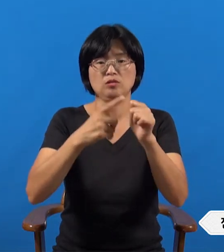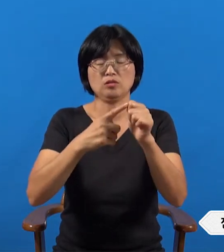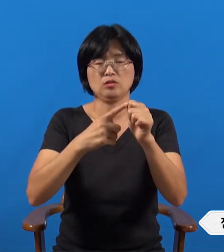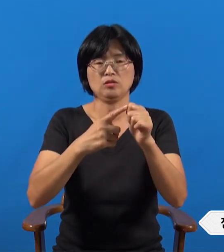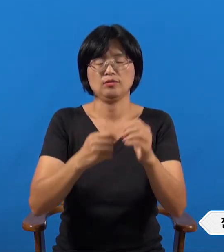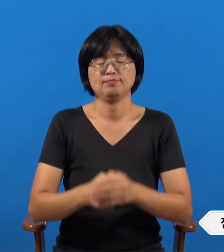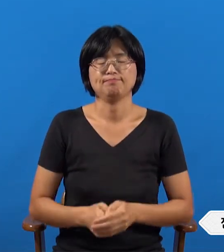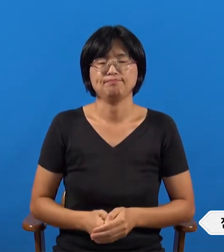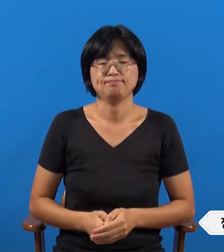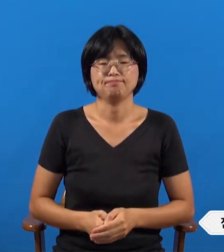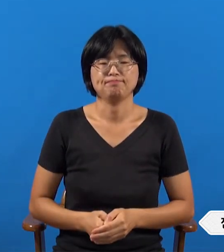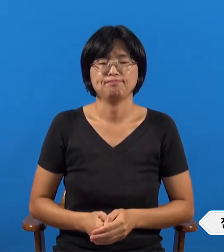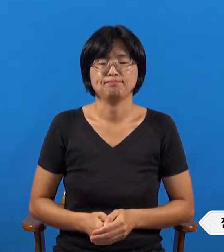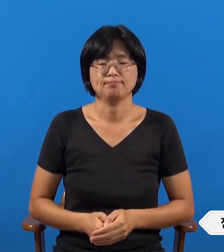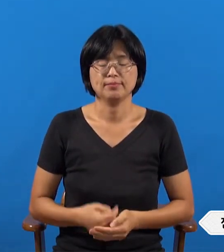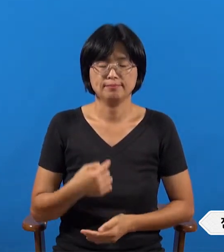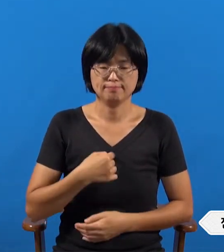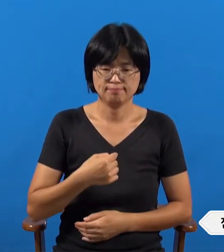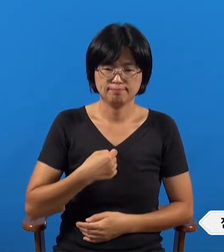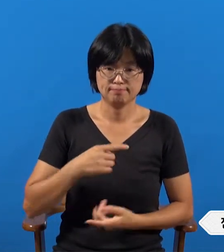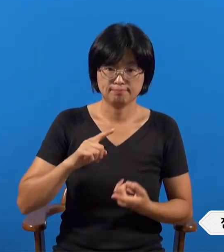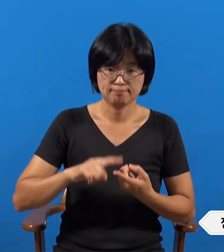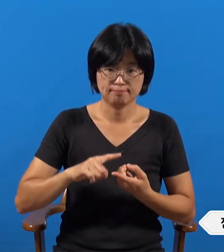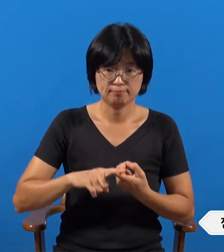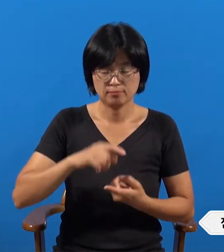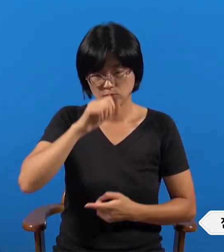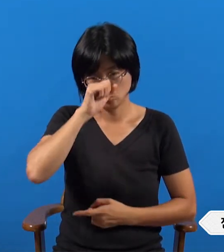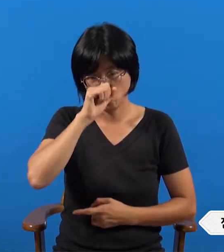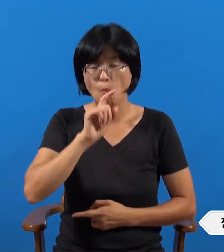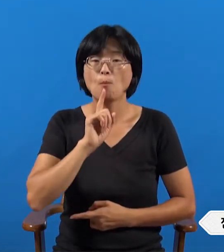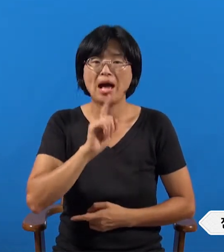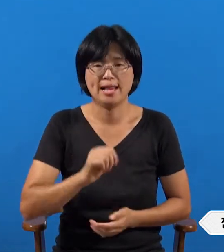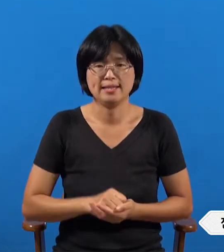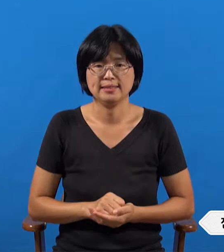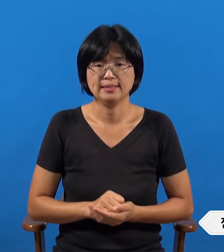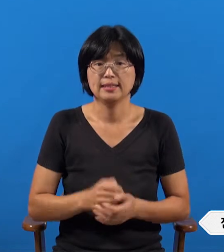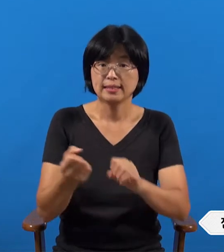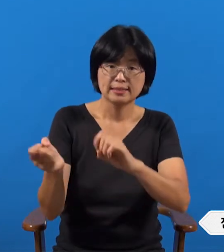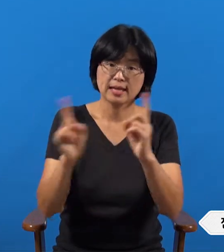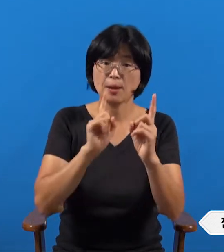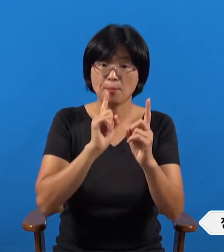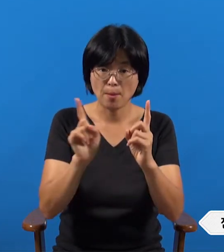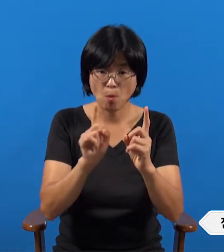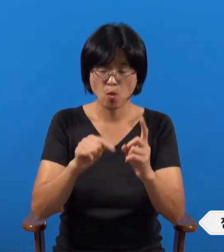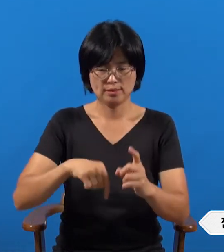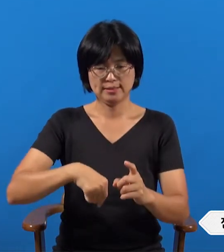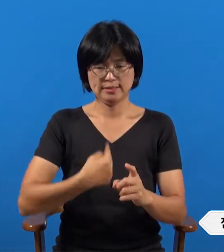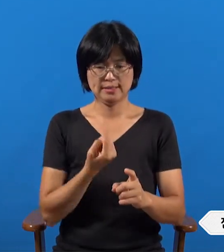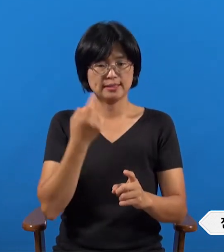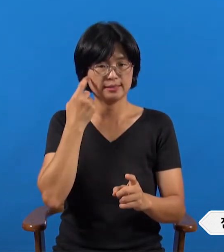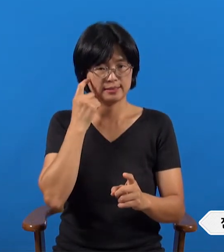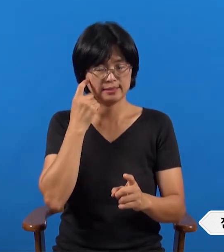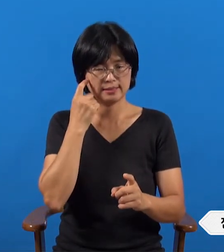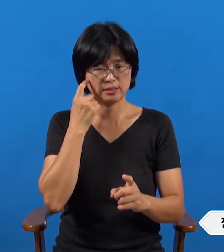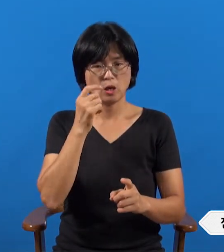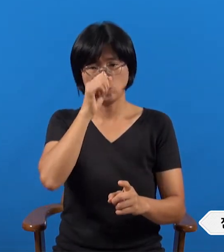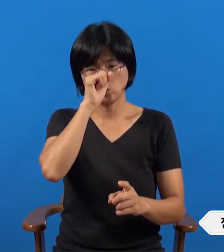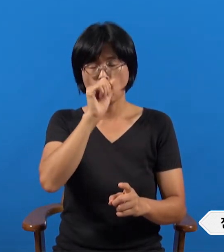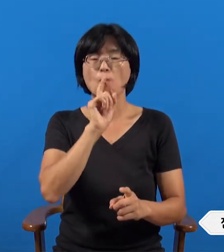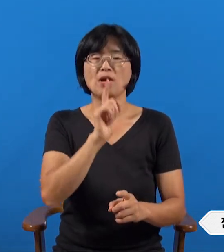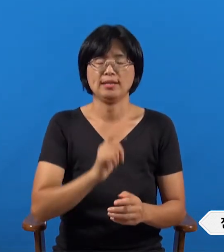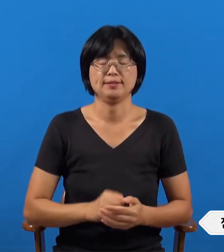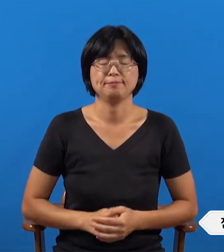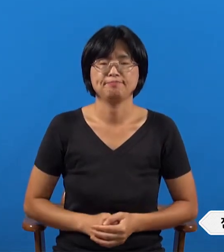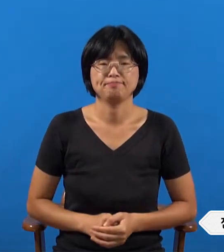살리는 말은 자기에 대하여 좋은 말입니다. 자신에 대하여 좋은